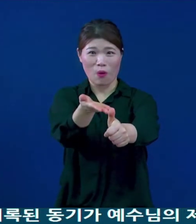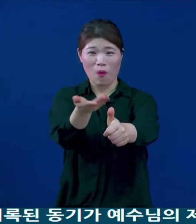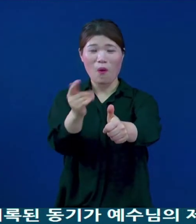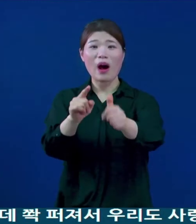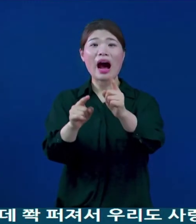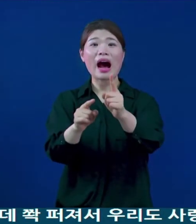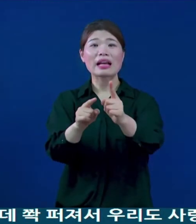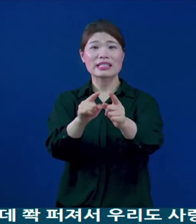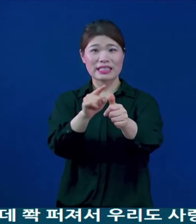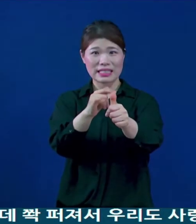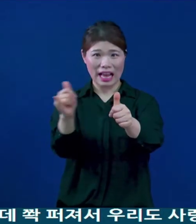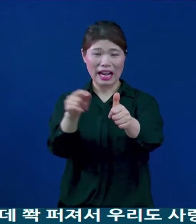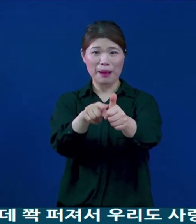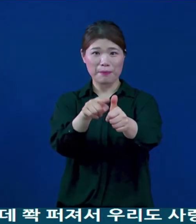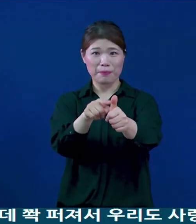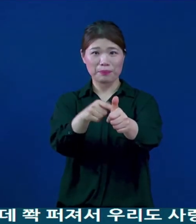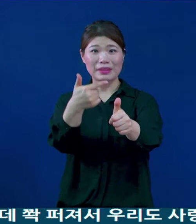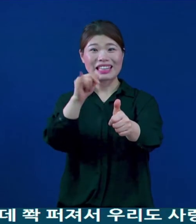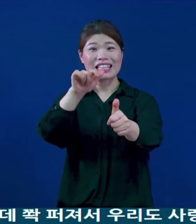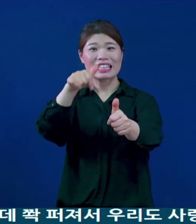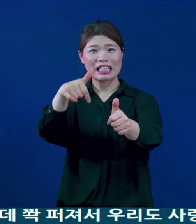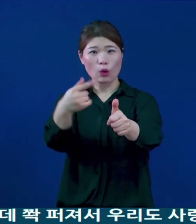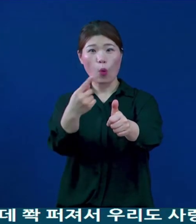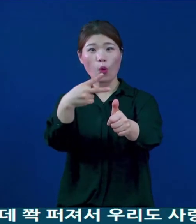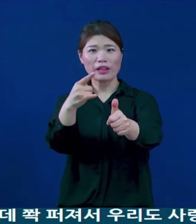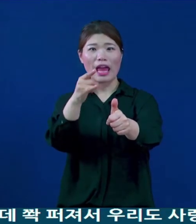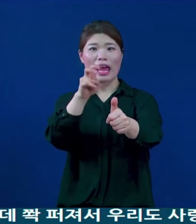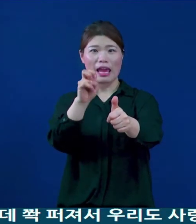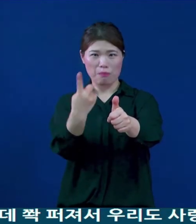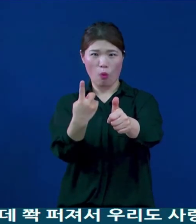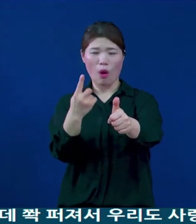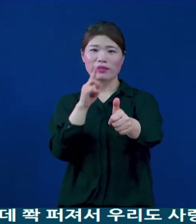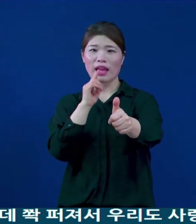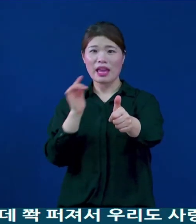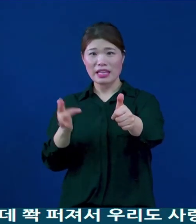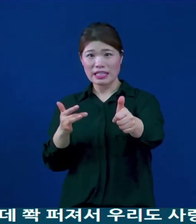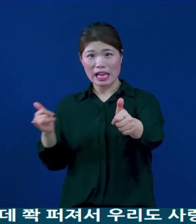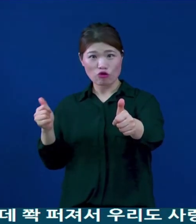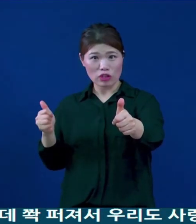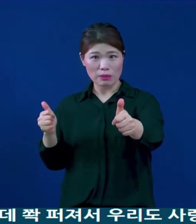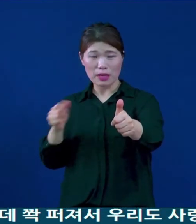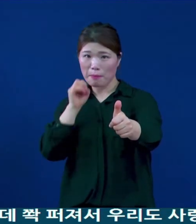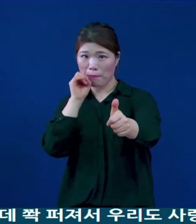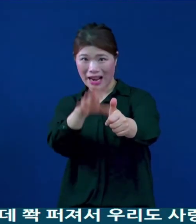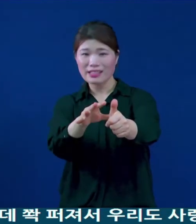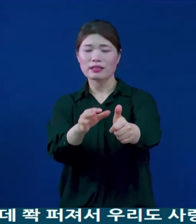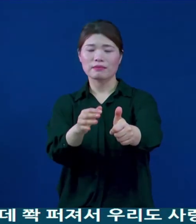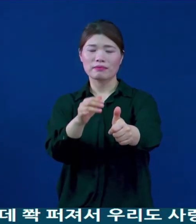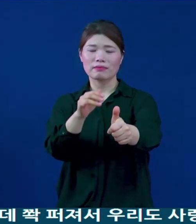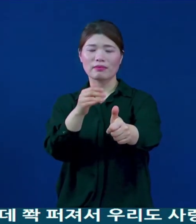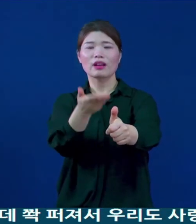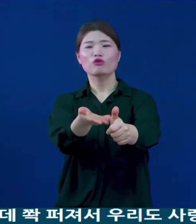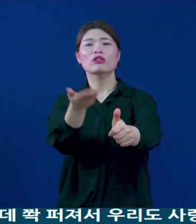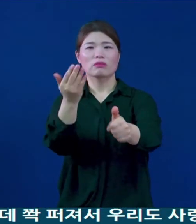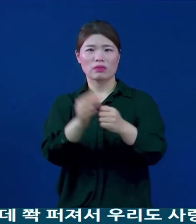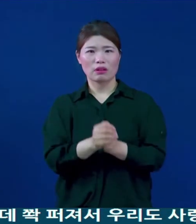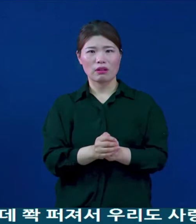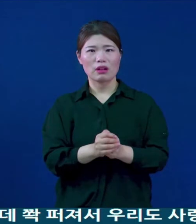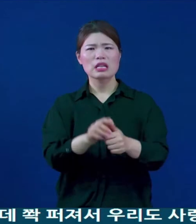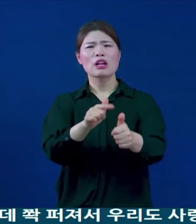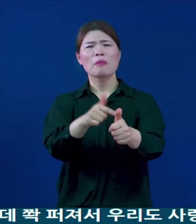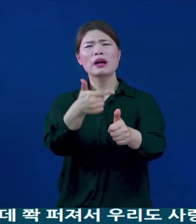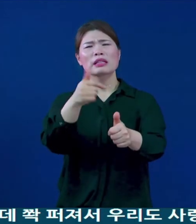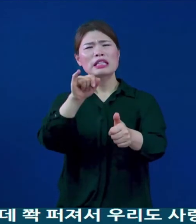사람을 놓고 예수님이 하신 말씀이에요. 니고데모가 그 말씀 붙들고 살았겠습니까? 안 살았겠습니까? 저는